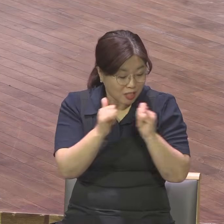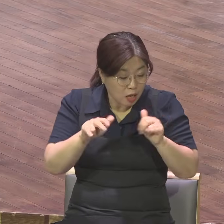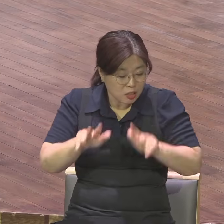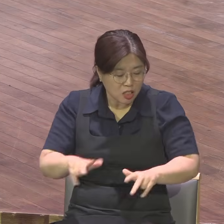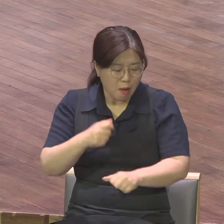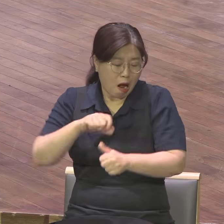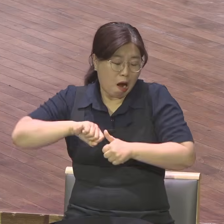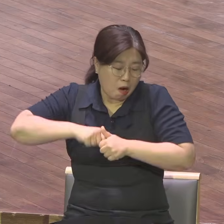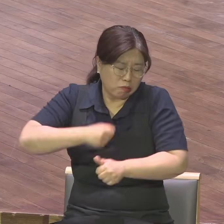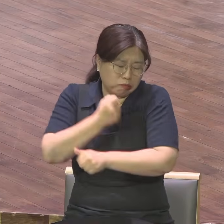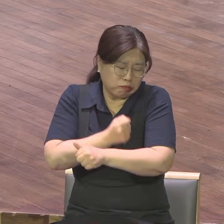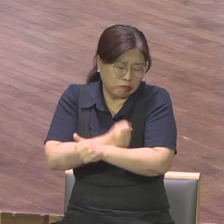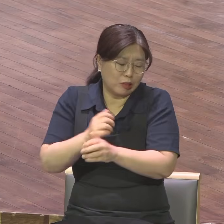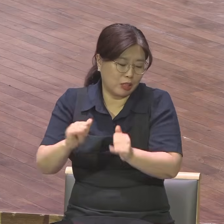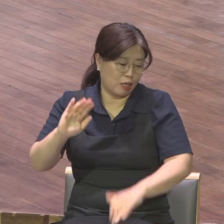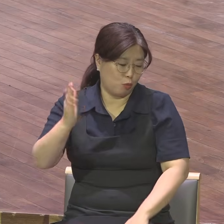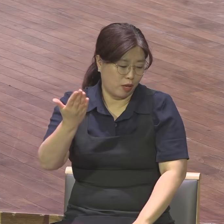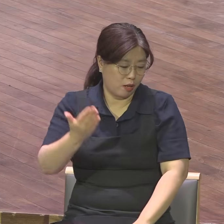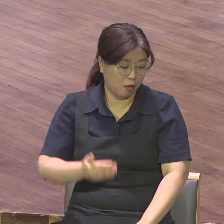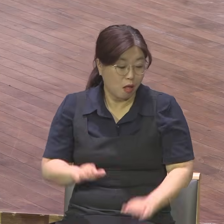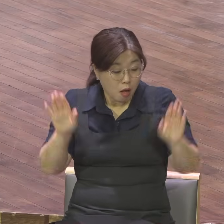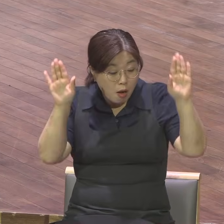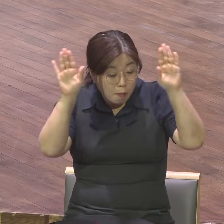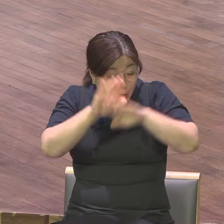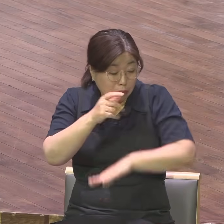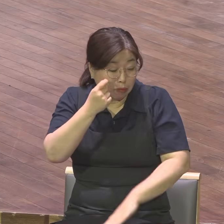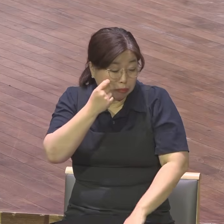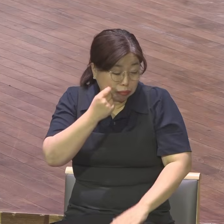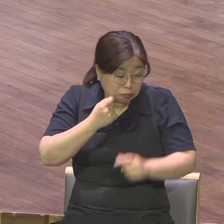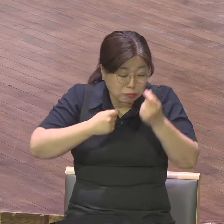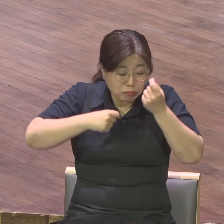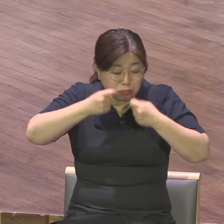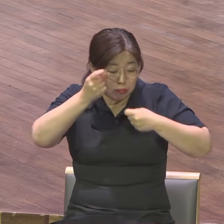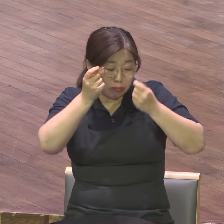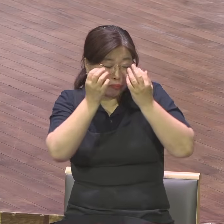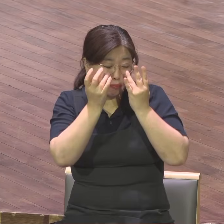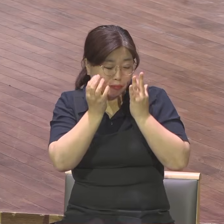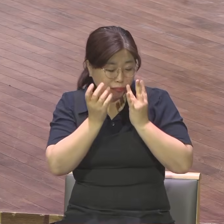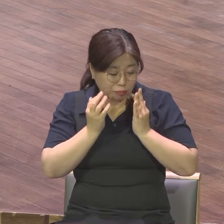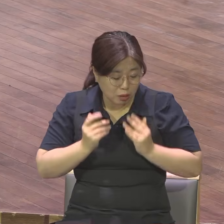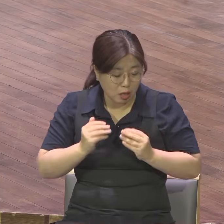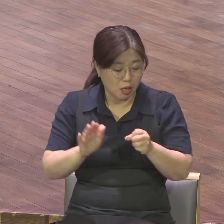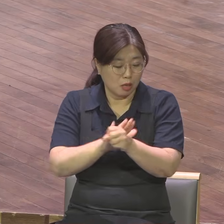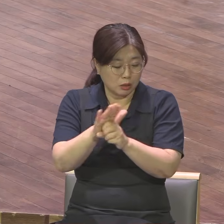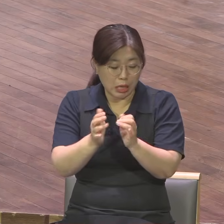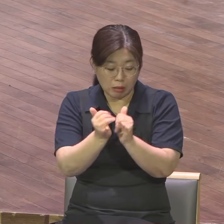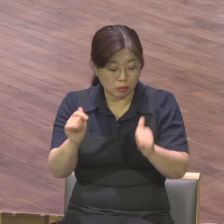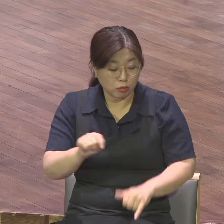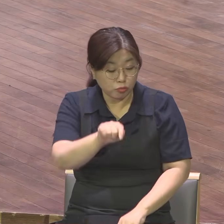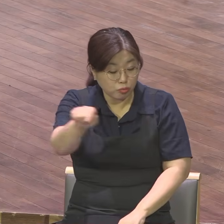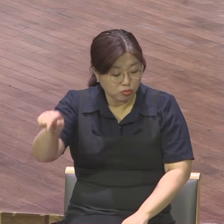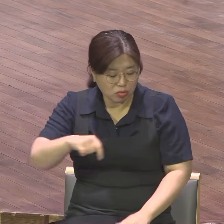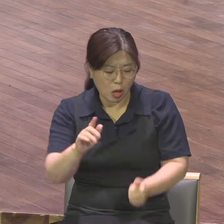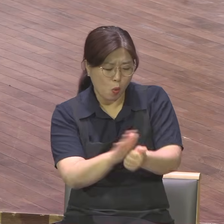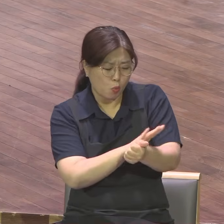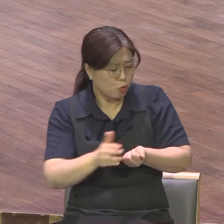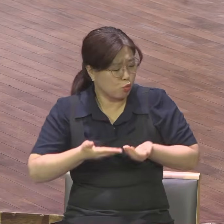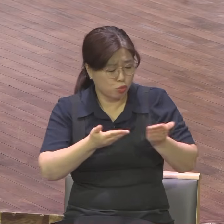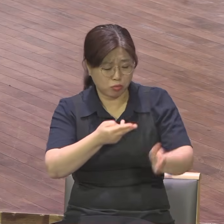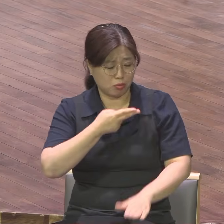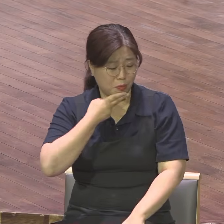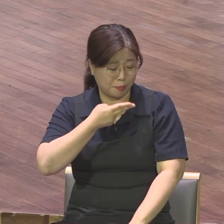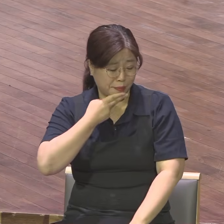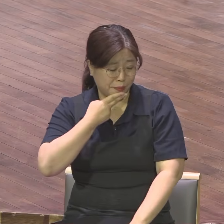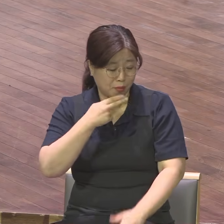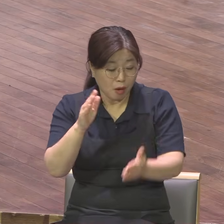자가 되었도다. 밤에는 슬피 우니 눈물이 뺨에 흐름이여, 사랑하던 자들 중에 그에게 위로하는